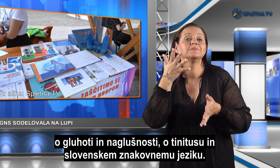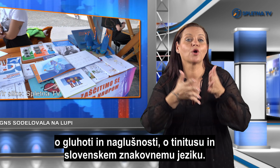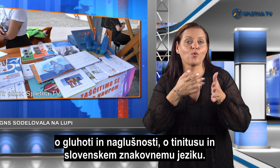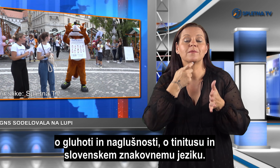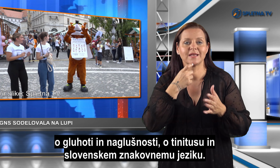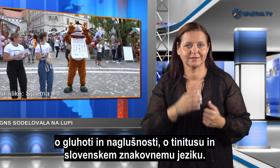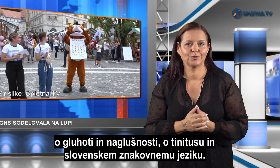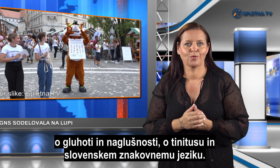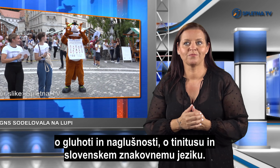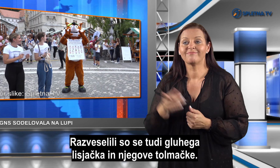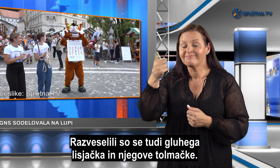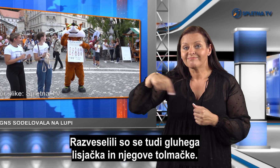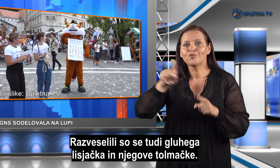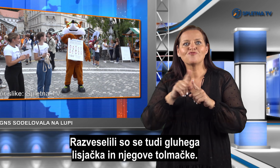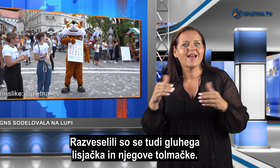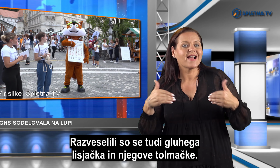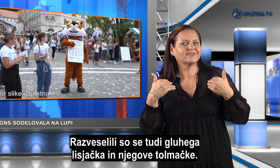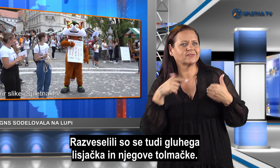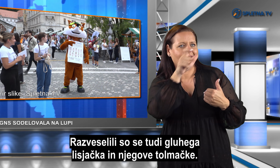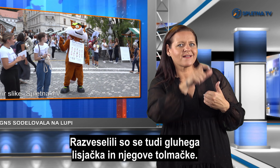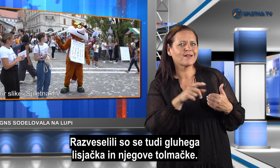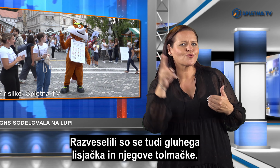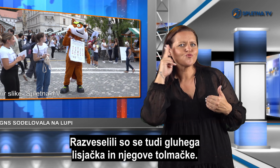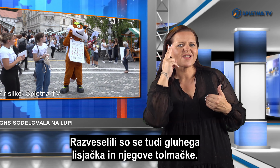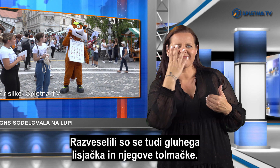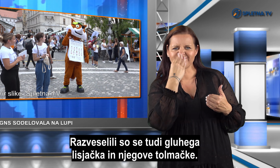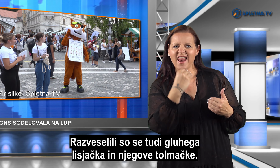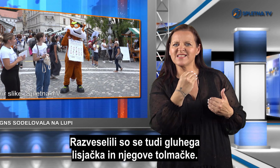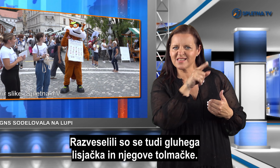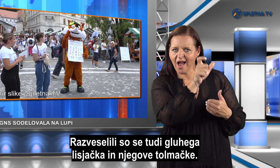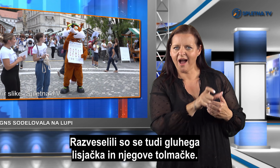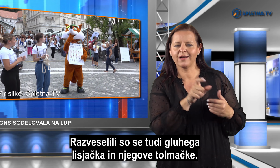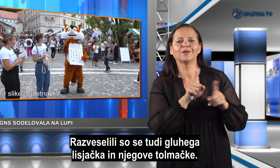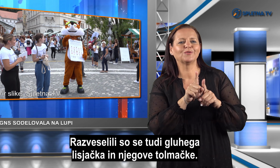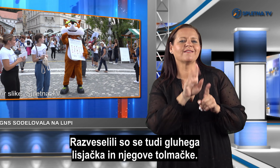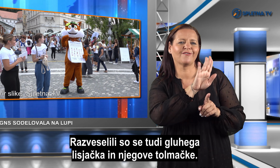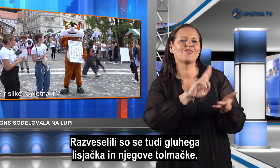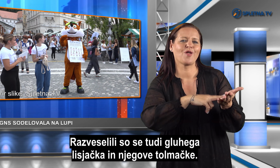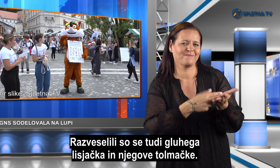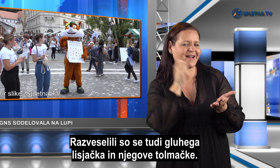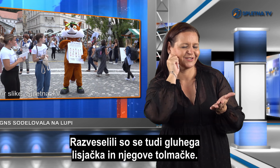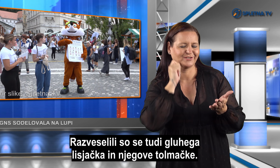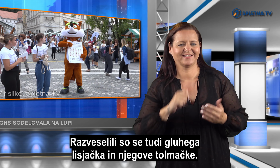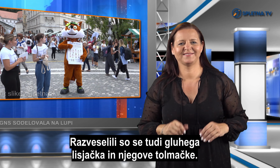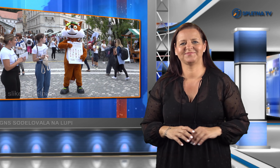in slovenskem znakovnem jeziku. Razveselili so se tudi gluhega lisjačka in njegove